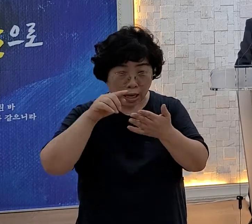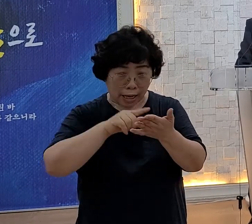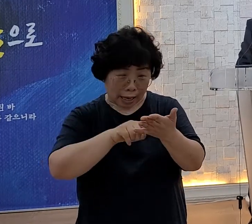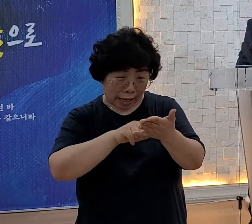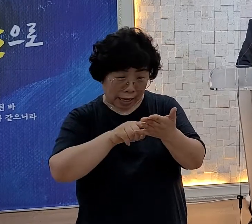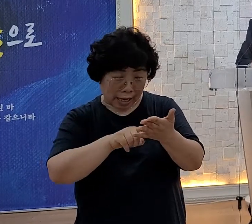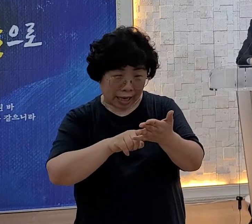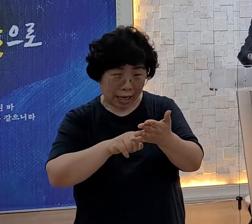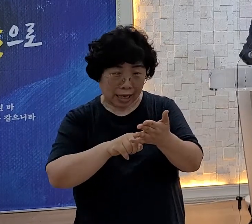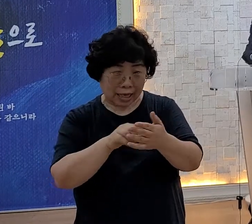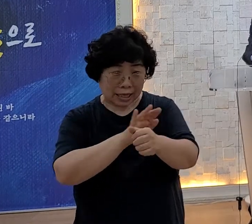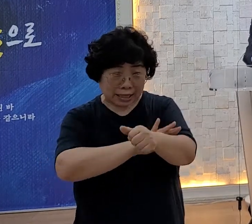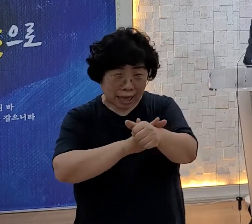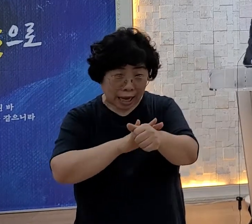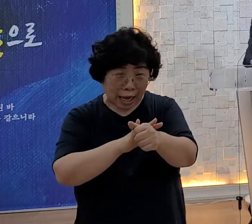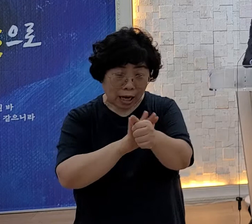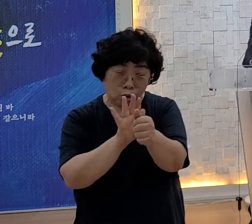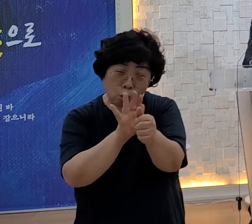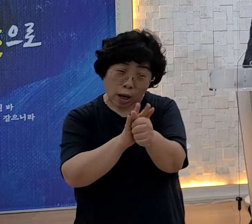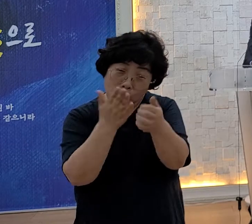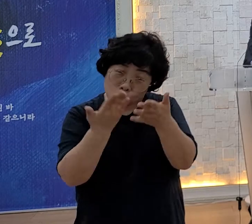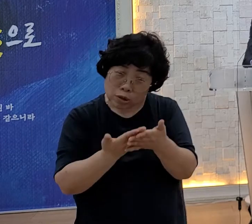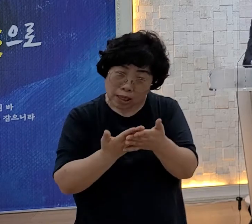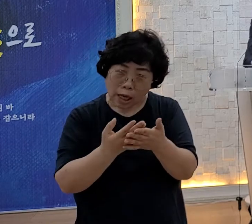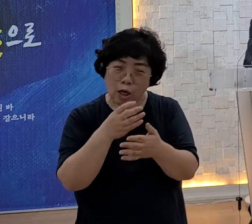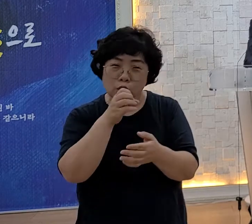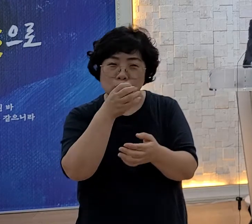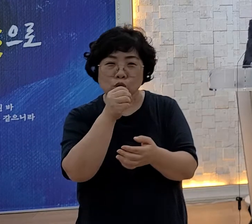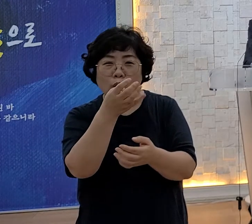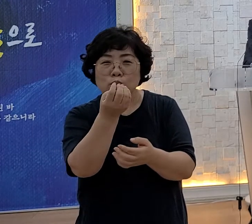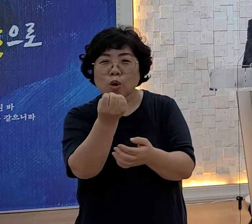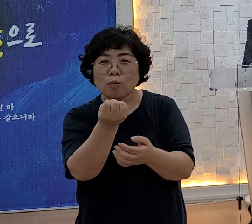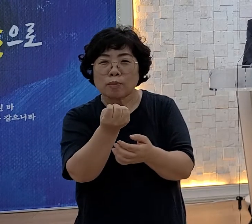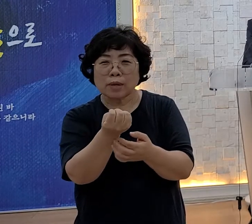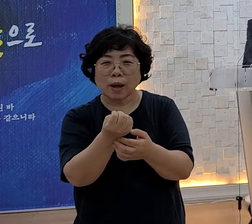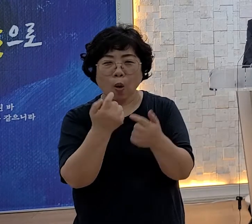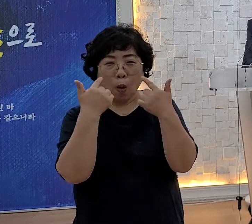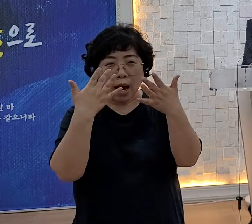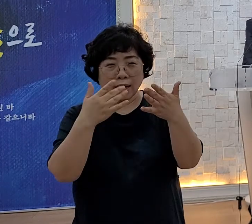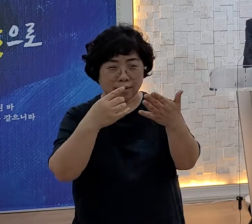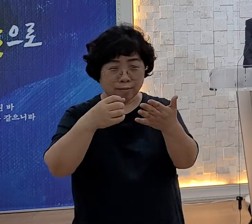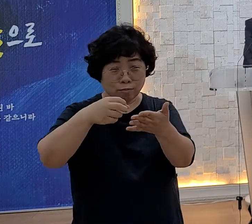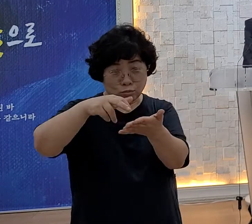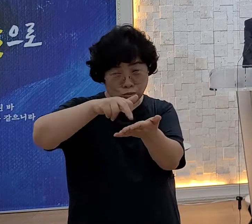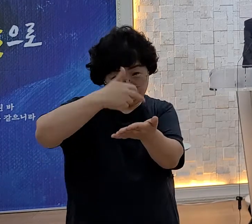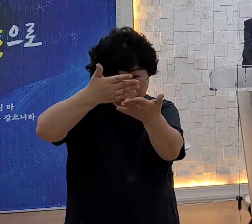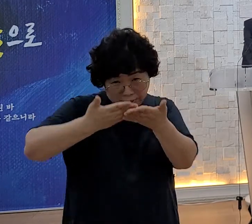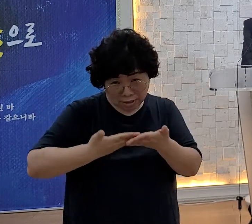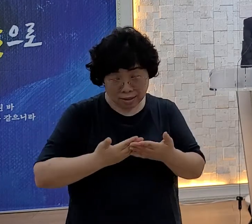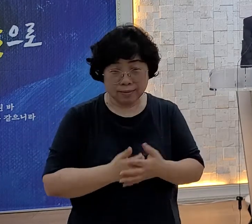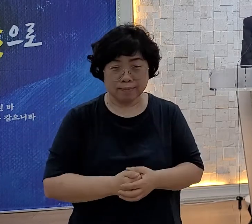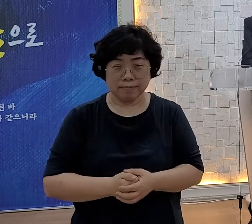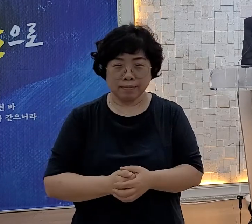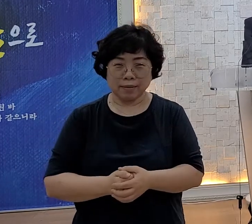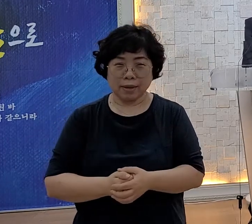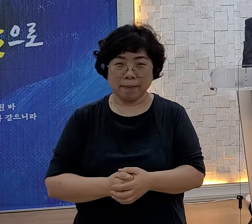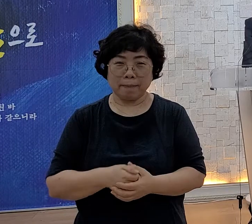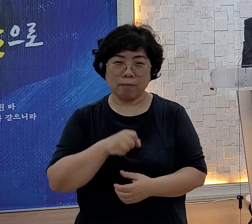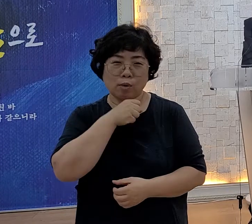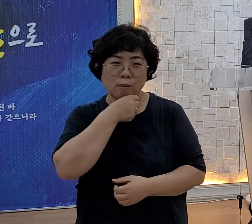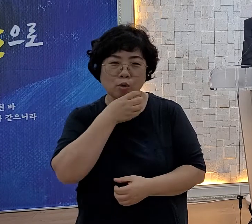그 기사가 저를 수리해준 그 모든 그 항목에 대해서 1점에서 5점으로 저를